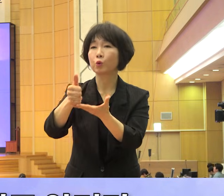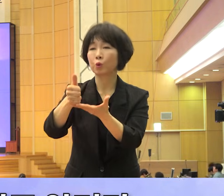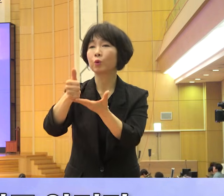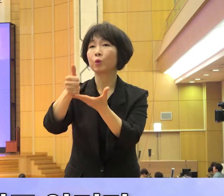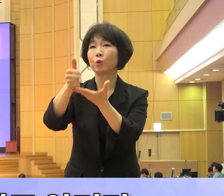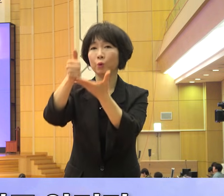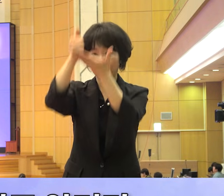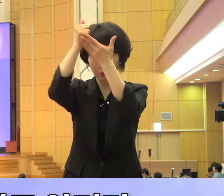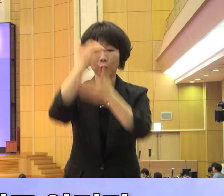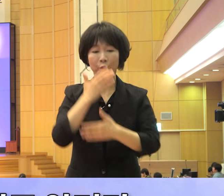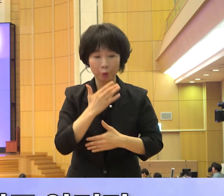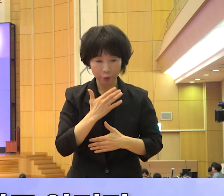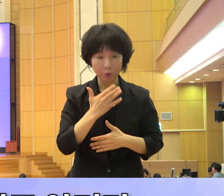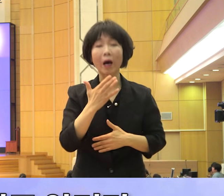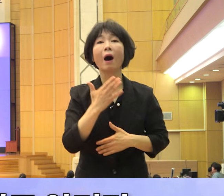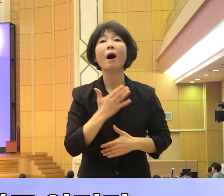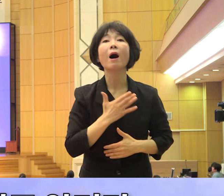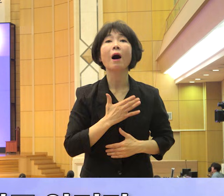주